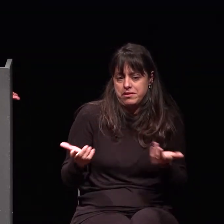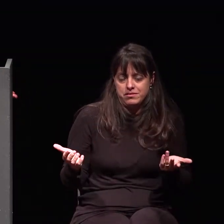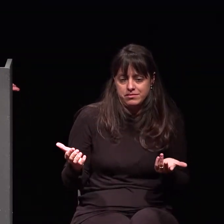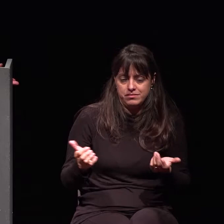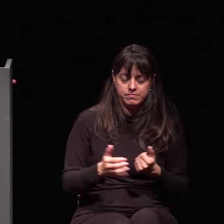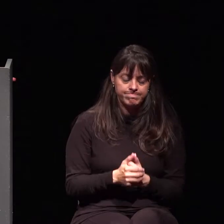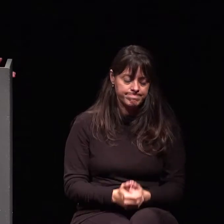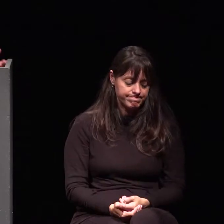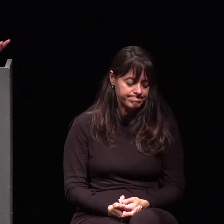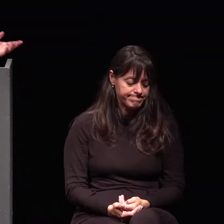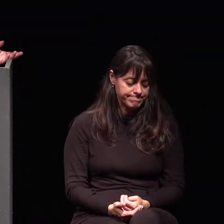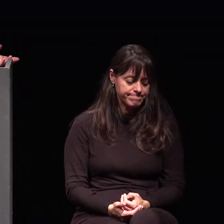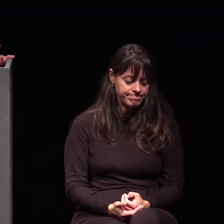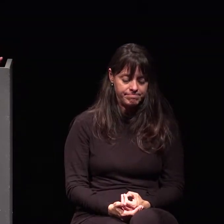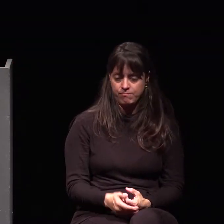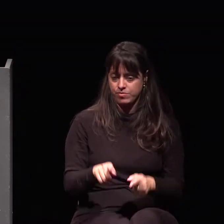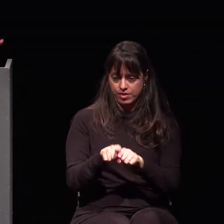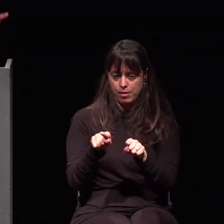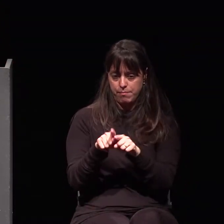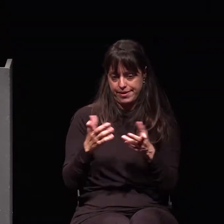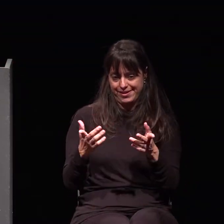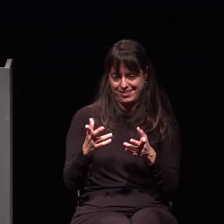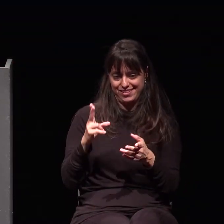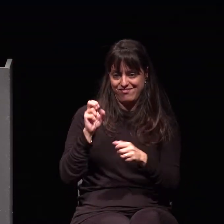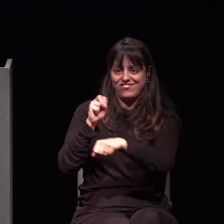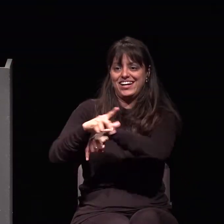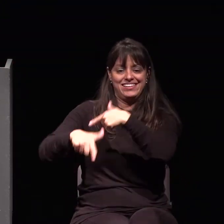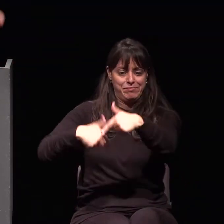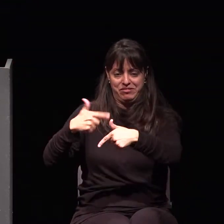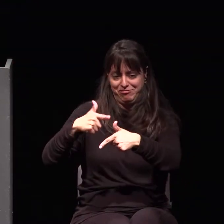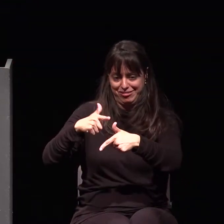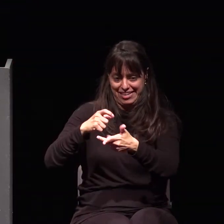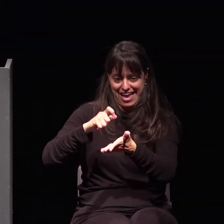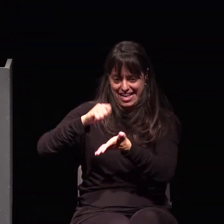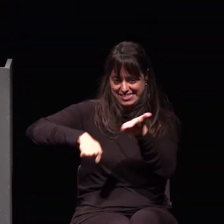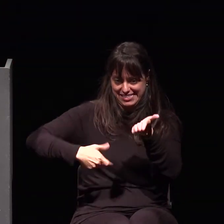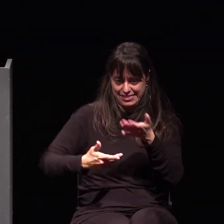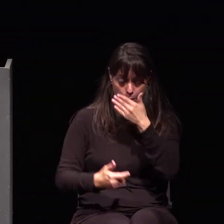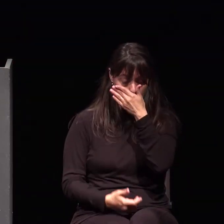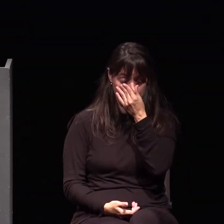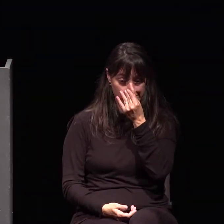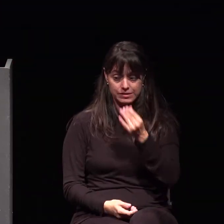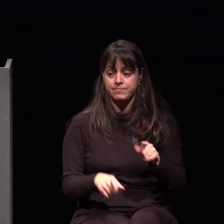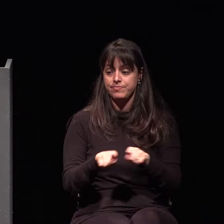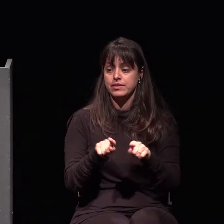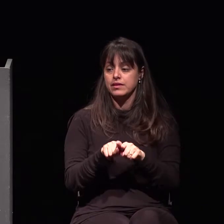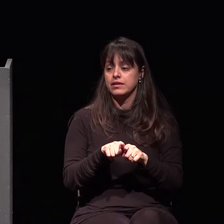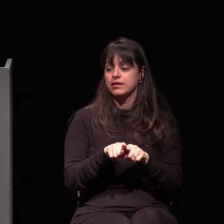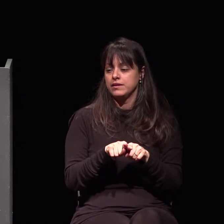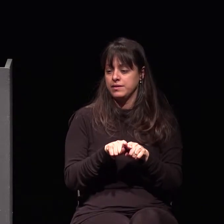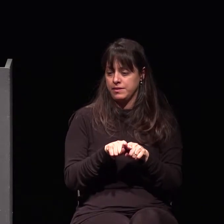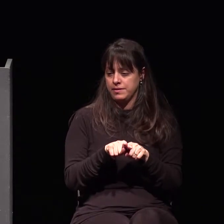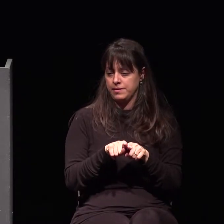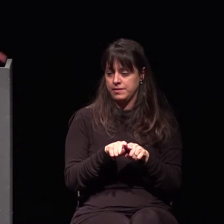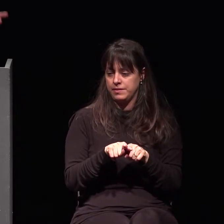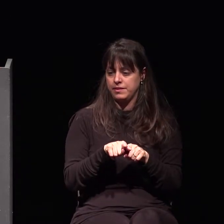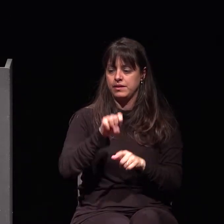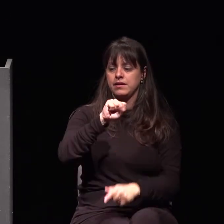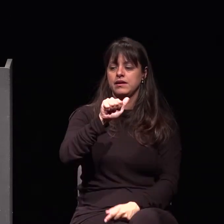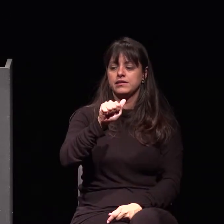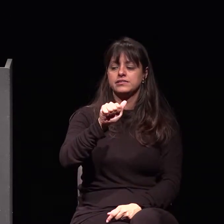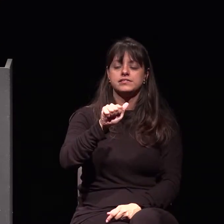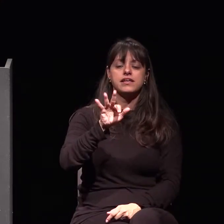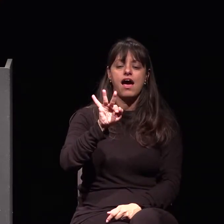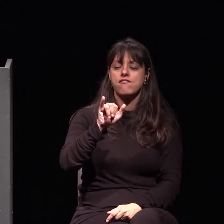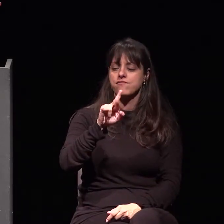trabalho, muito menos assinada. E essa Safira Bengel, ela vai dar um depoimento também na Comissão da Verdade, e